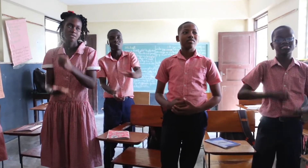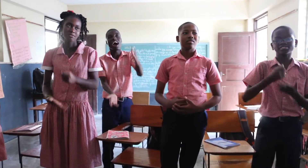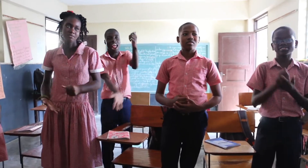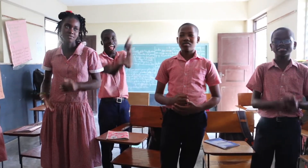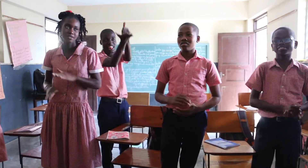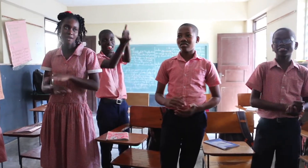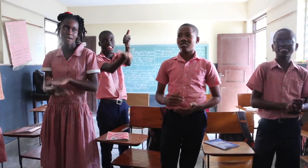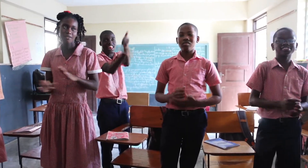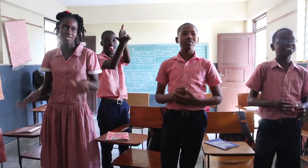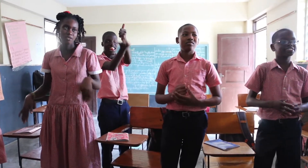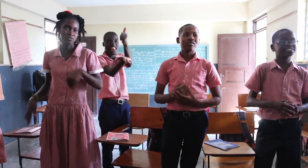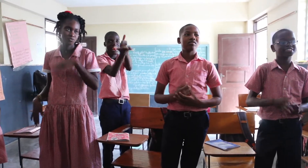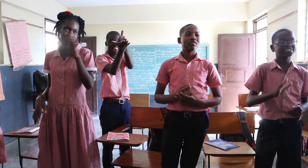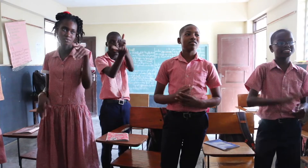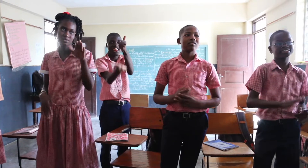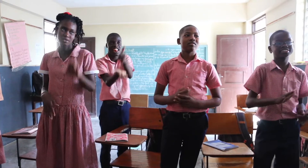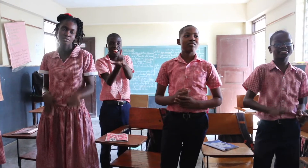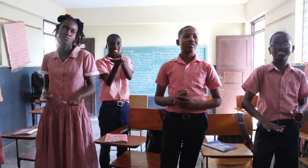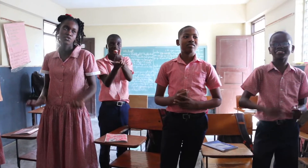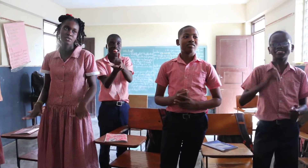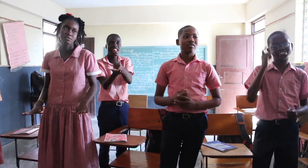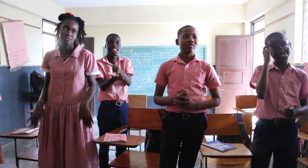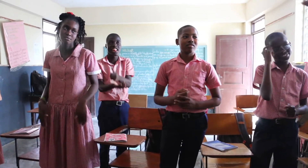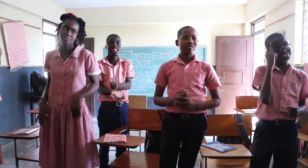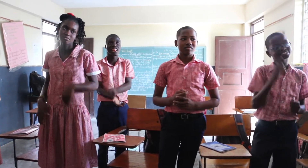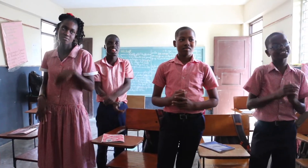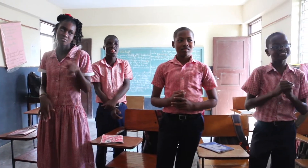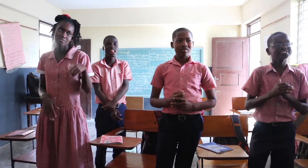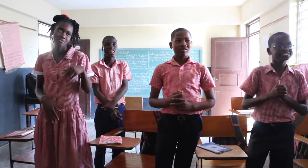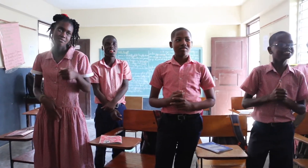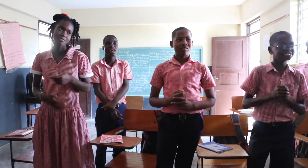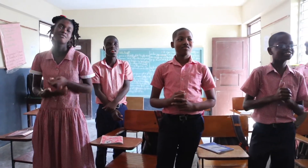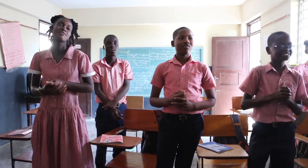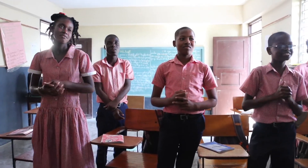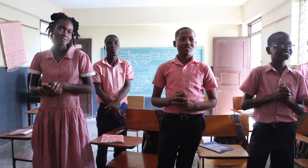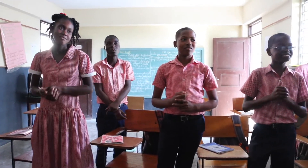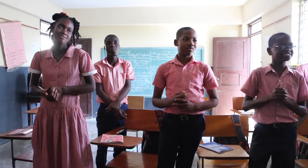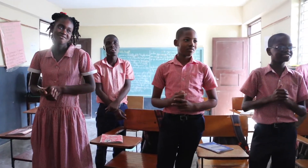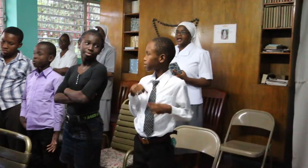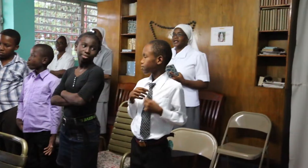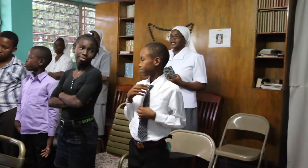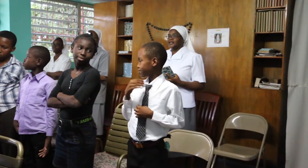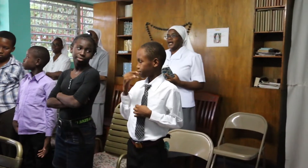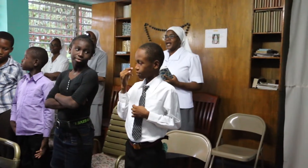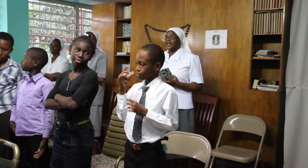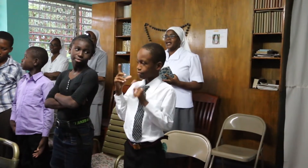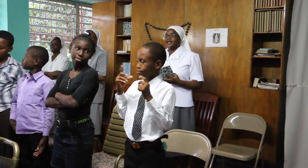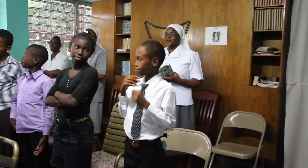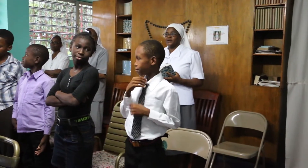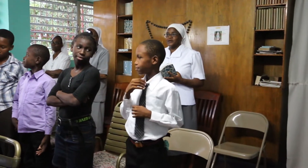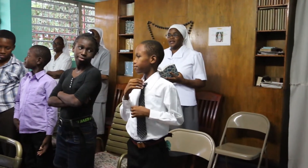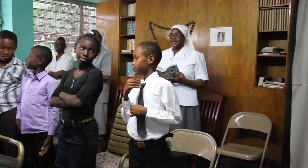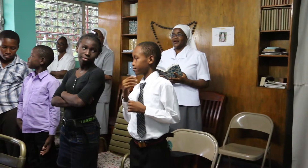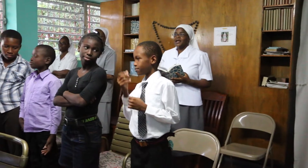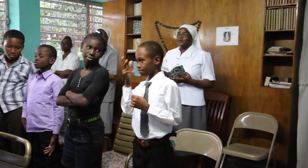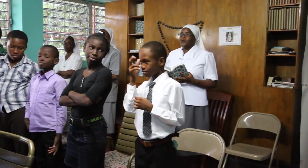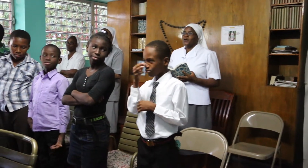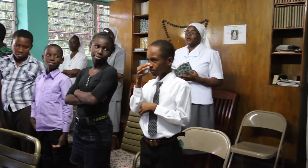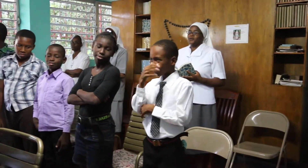Beaucoup de jeunes enfants et adolescents haïtiens qui sont sourd-nués souffrent du rejet de la société à leur égard à cause de leur handicap,